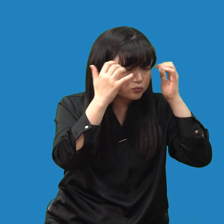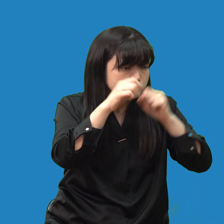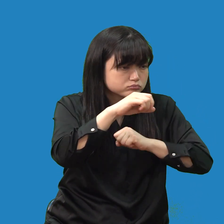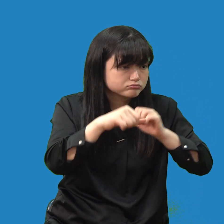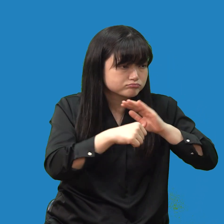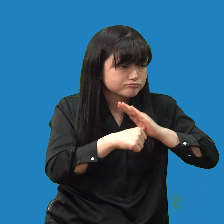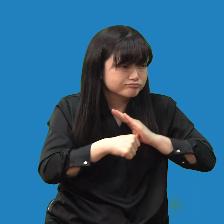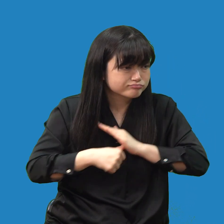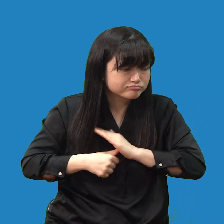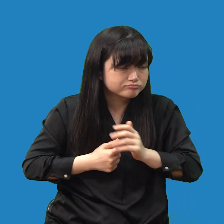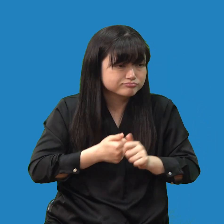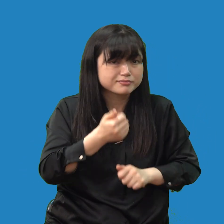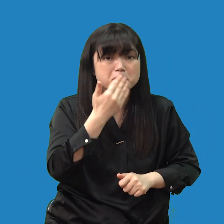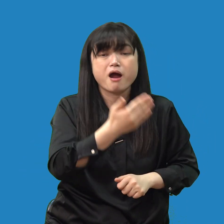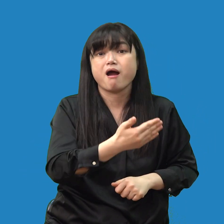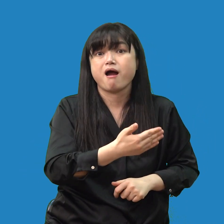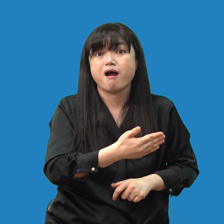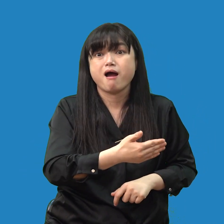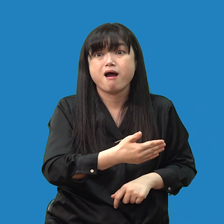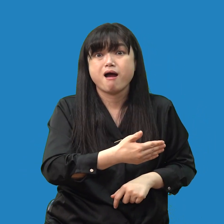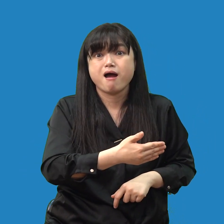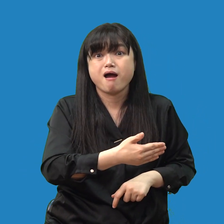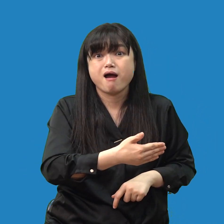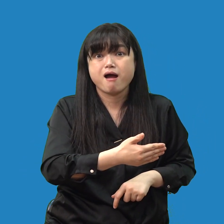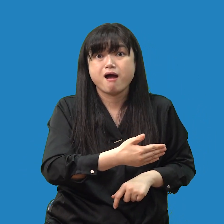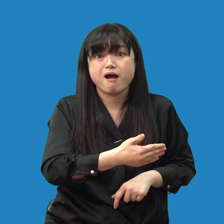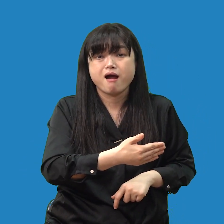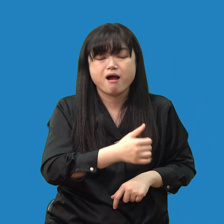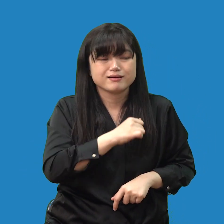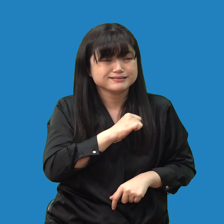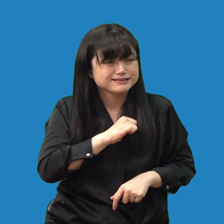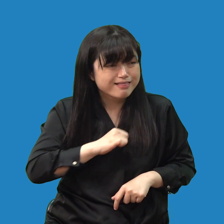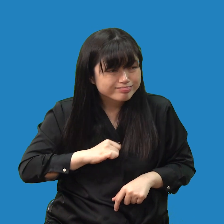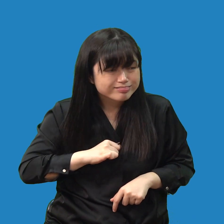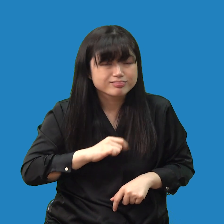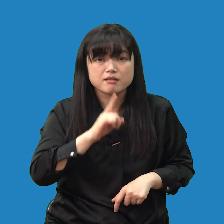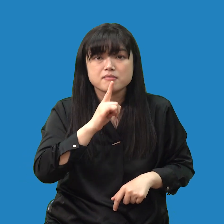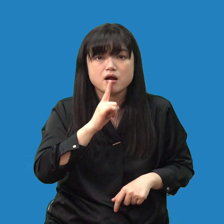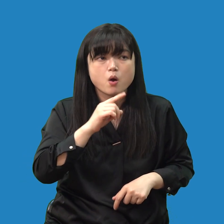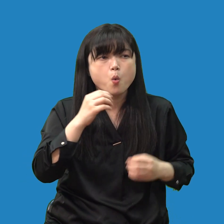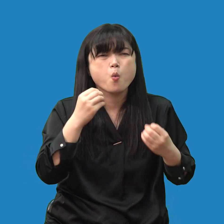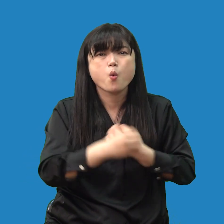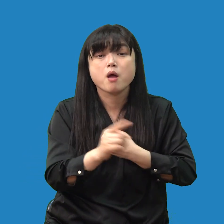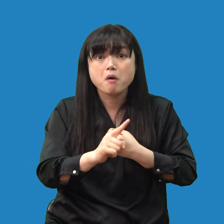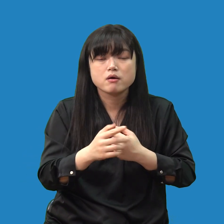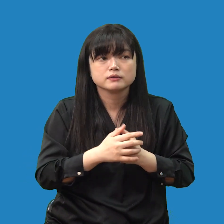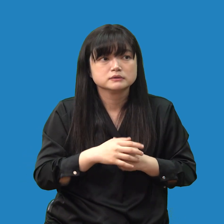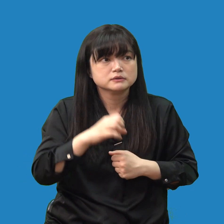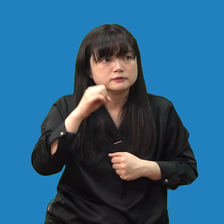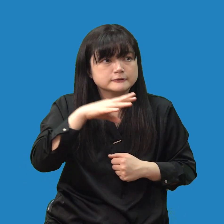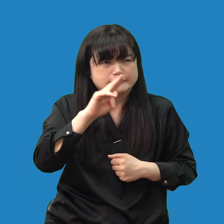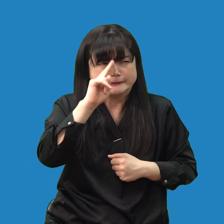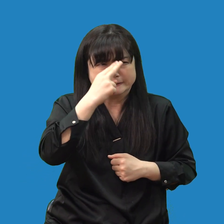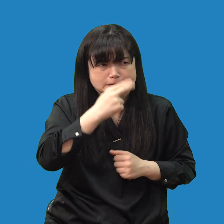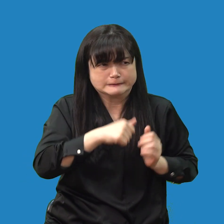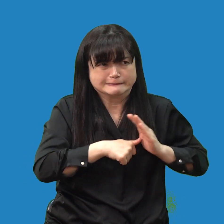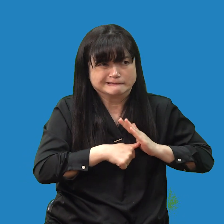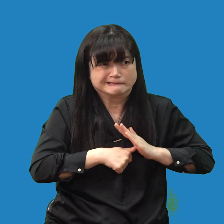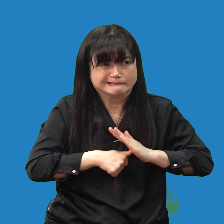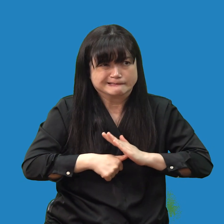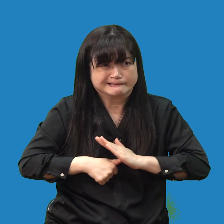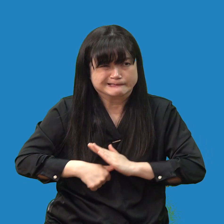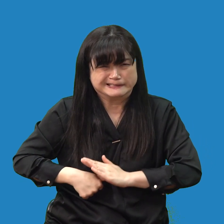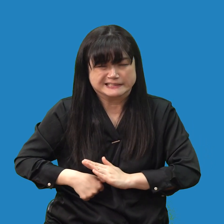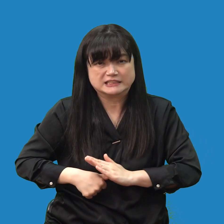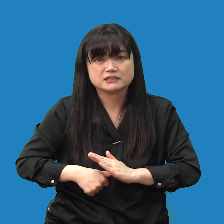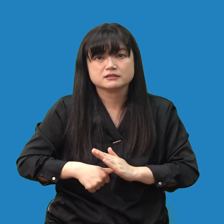능히 견디고 이겨낸다는 겁니다. 우리가 인내한다 그러면 자칫 오해하는데요, 그냥 인상을 쓰고